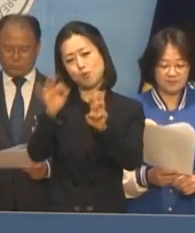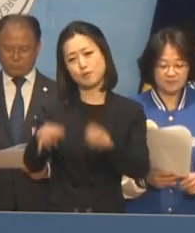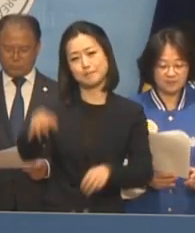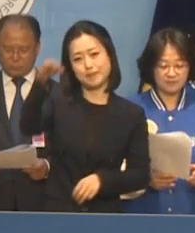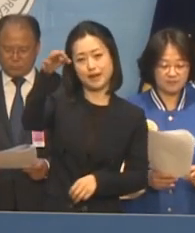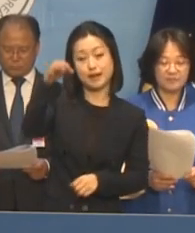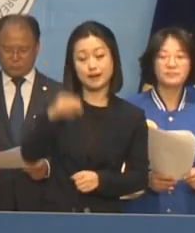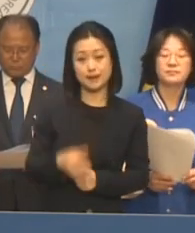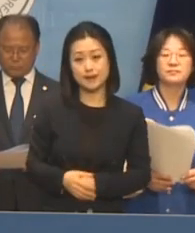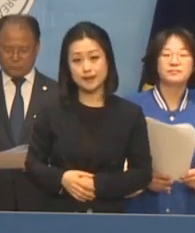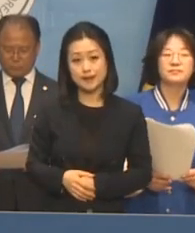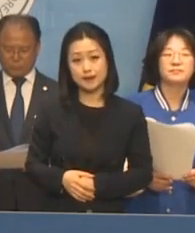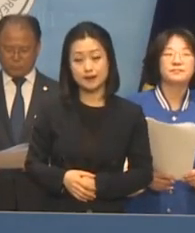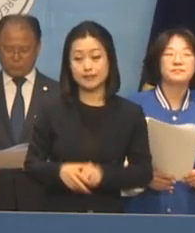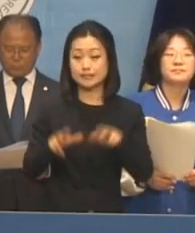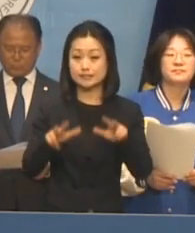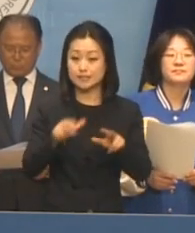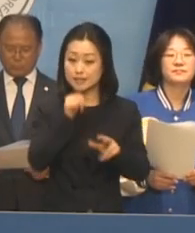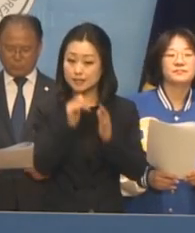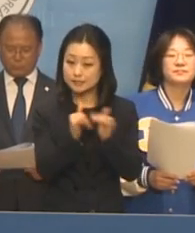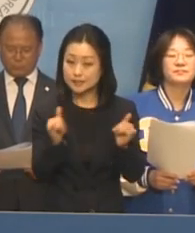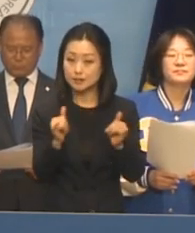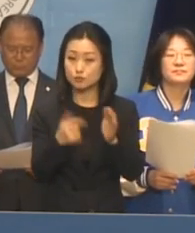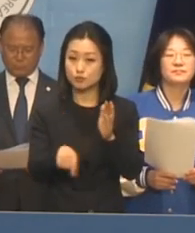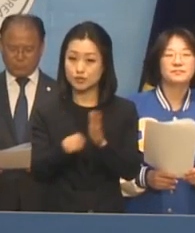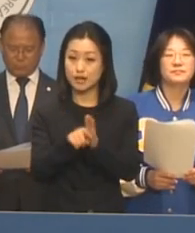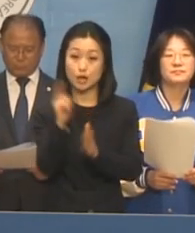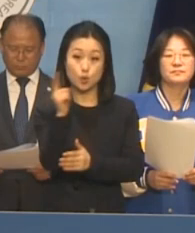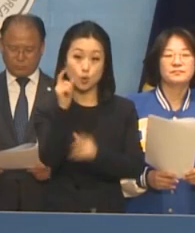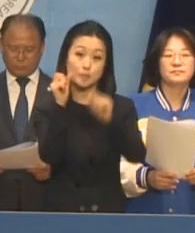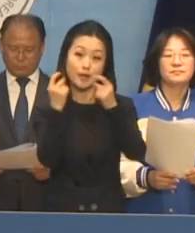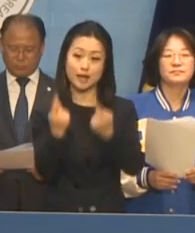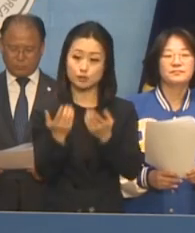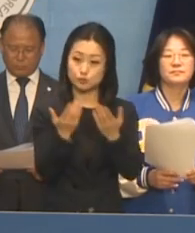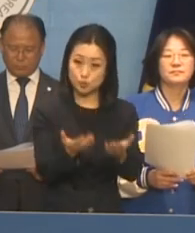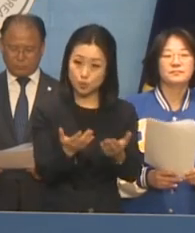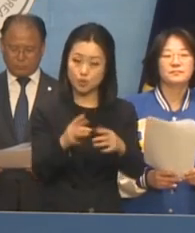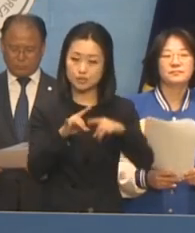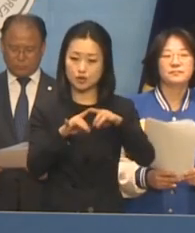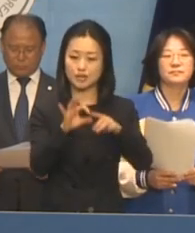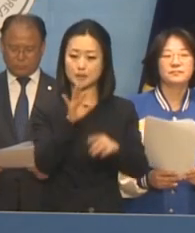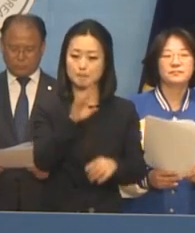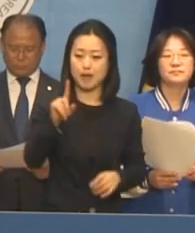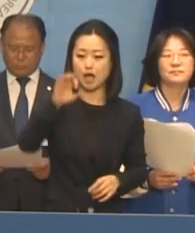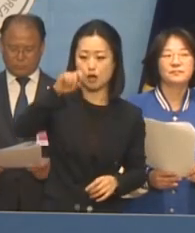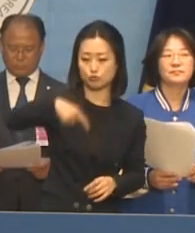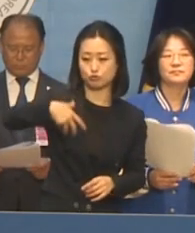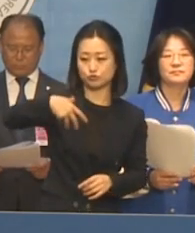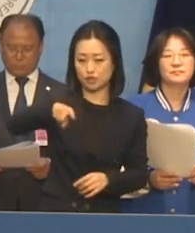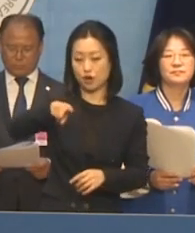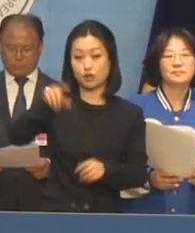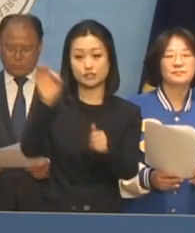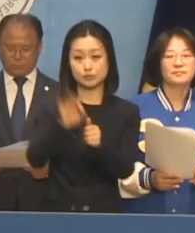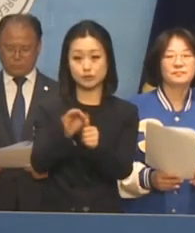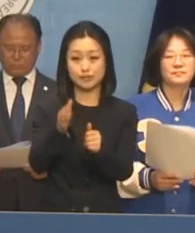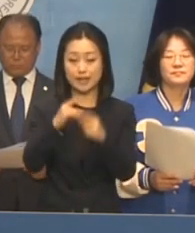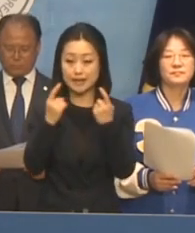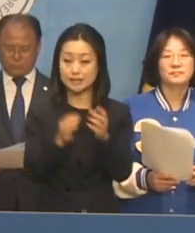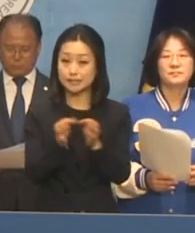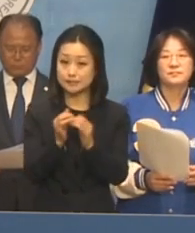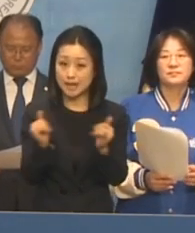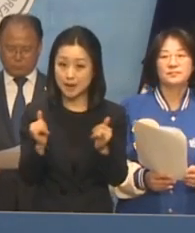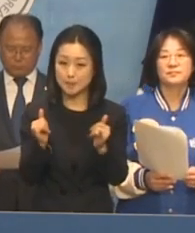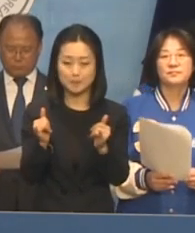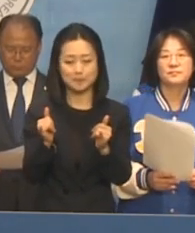상승했습니다 현재 취약계층을 대상으로 요금 할인 및 에너지 바우처 지원을 확대했지만 소상공인은